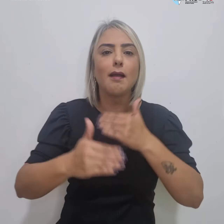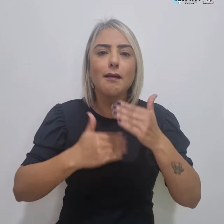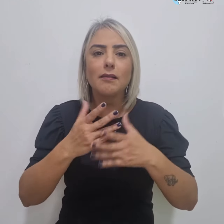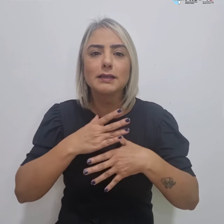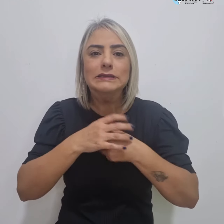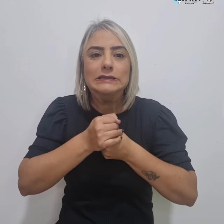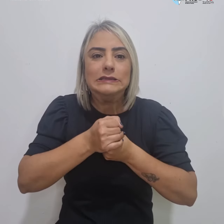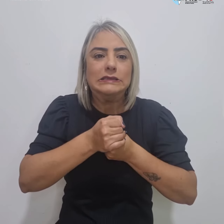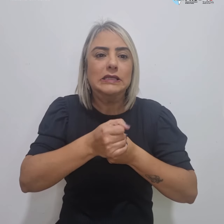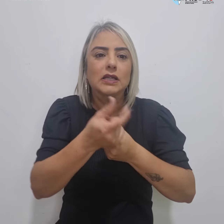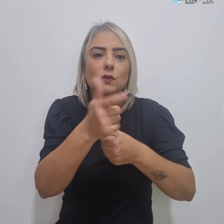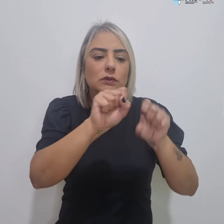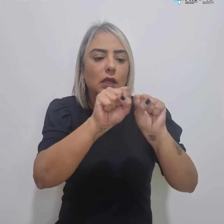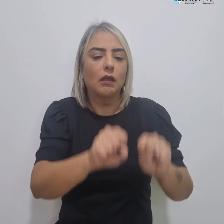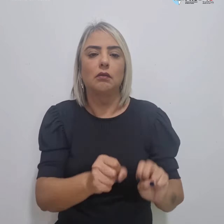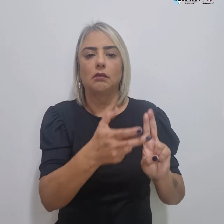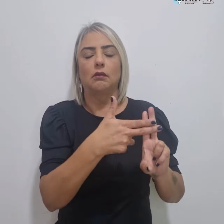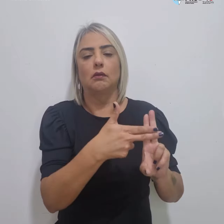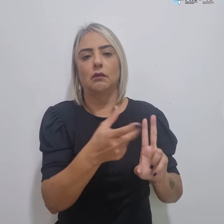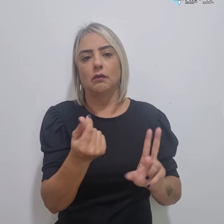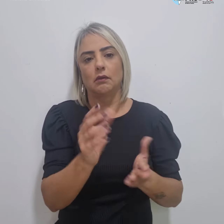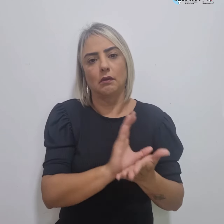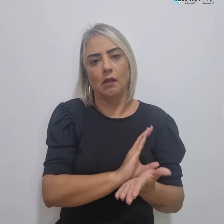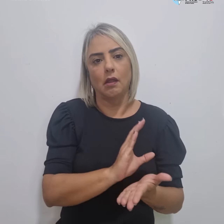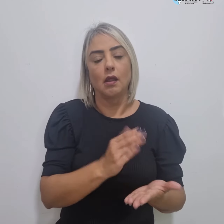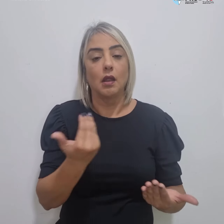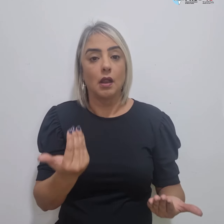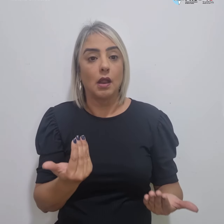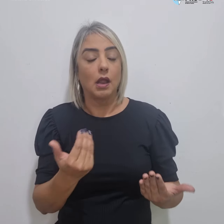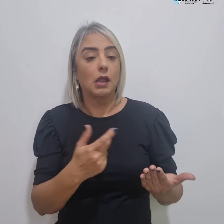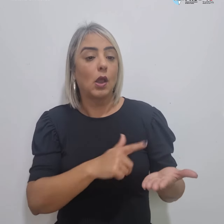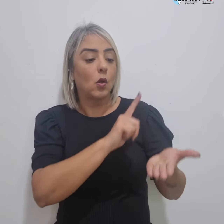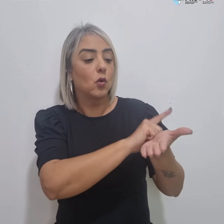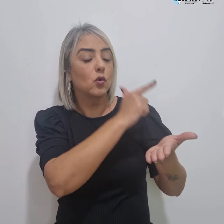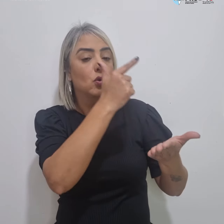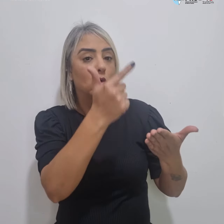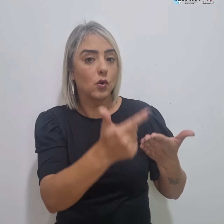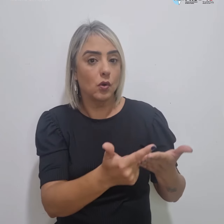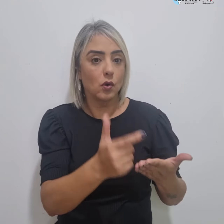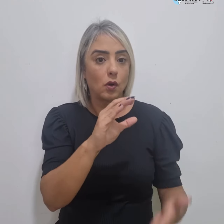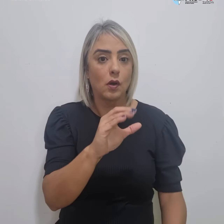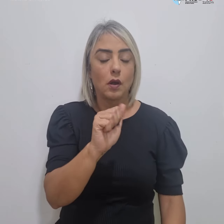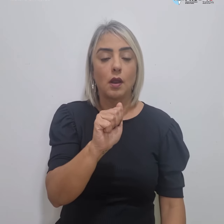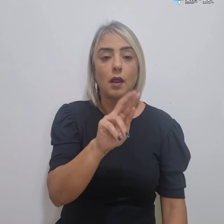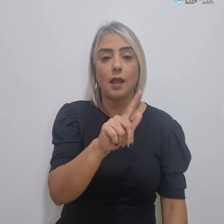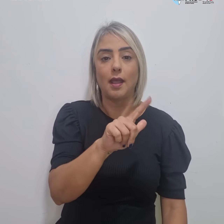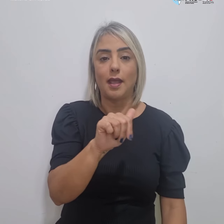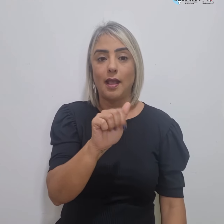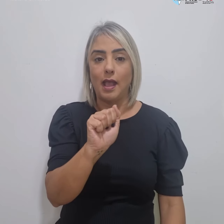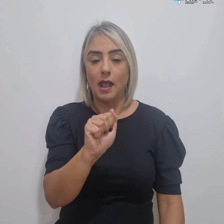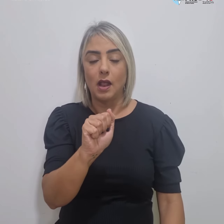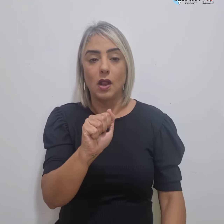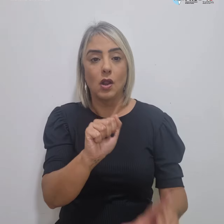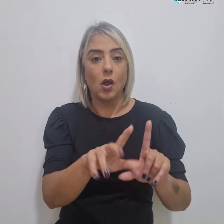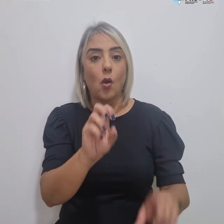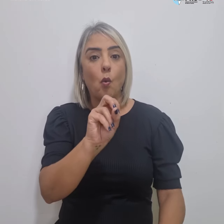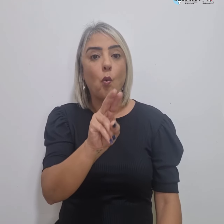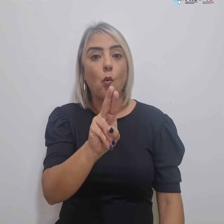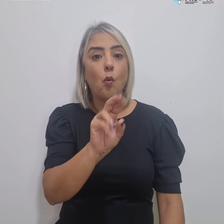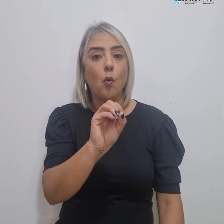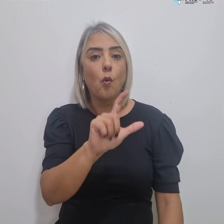estrangulamento no sistema. De acordo com a coluna do jornalista Carlos Madeiro, no portal UOL,